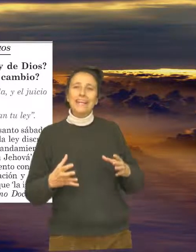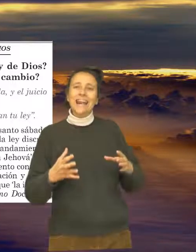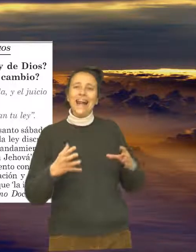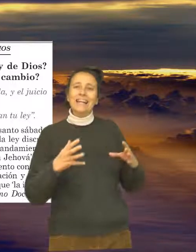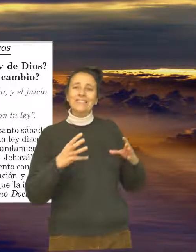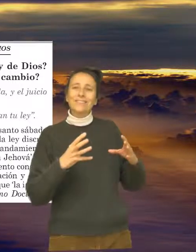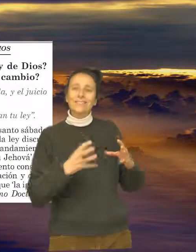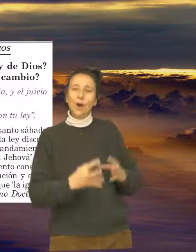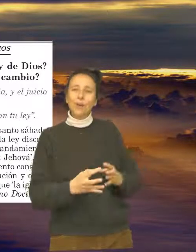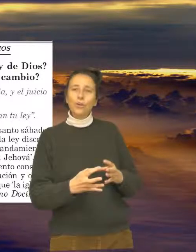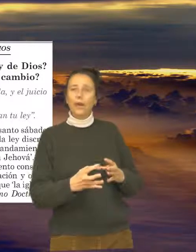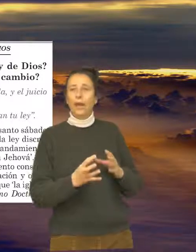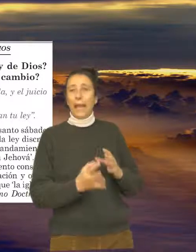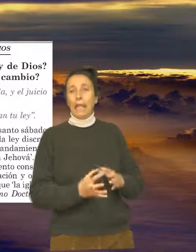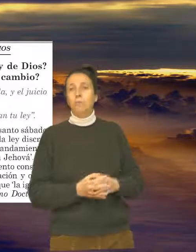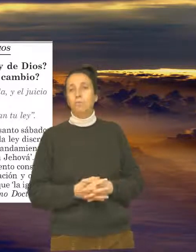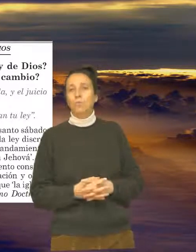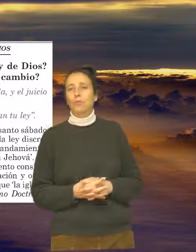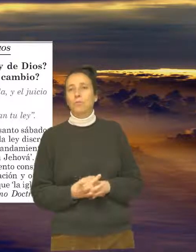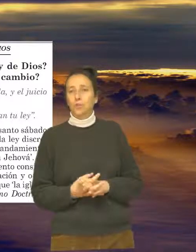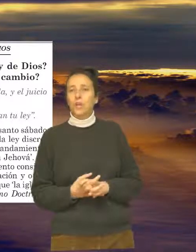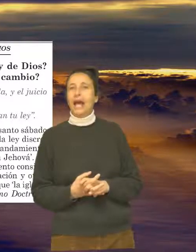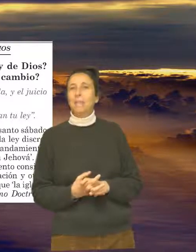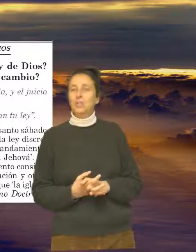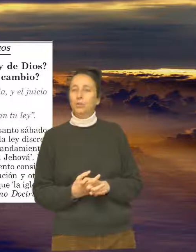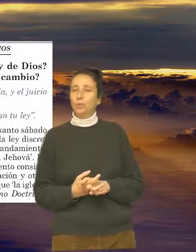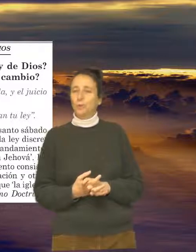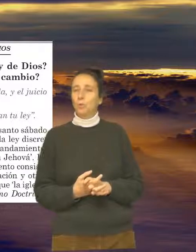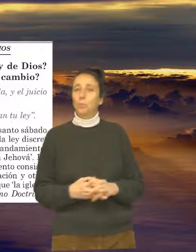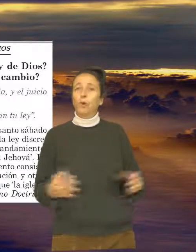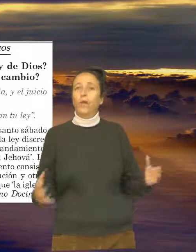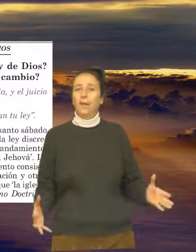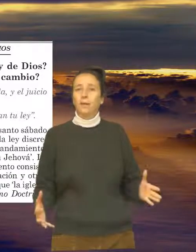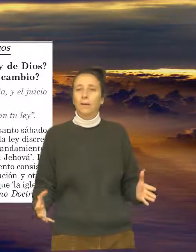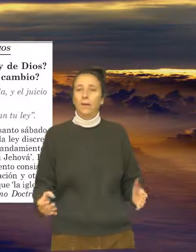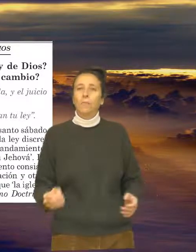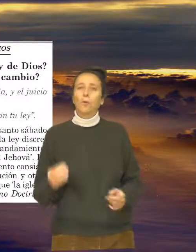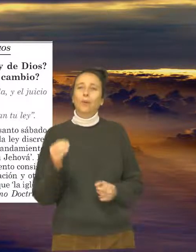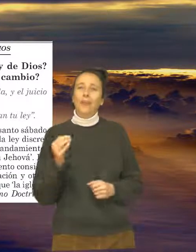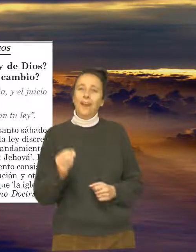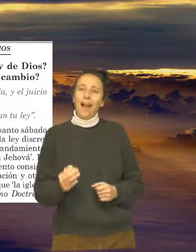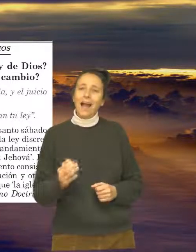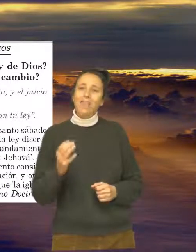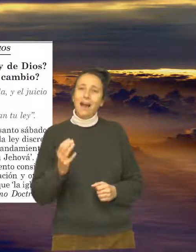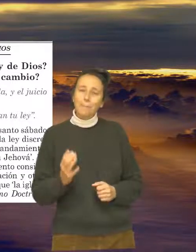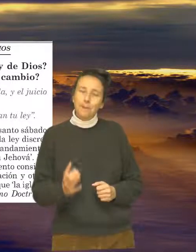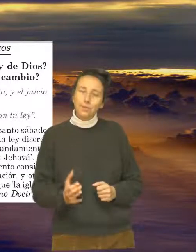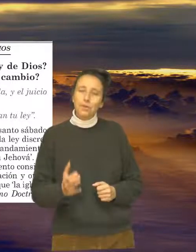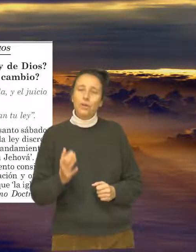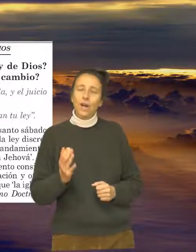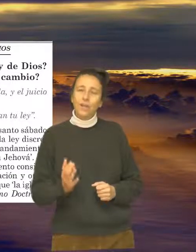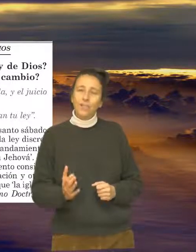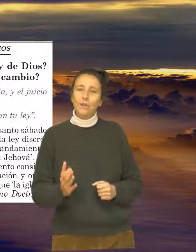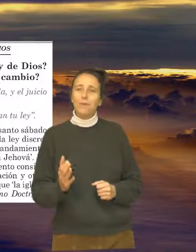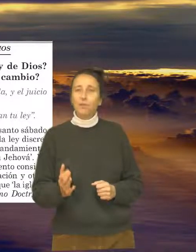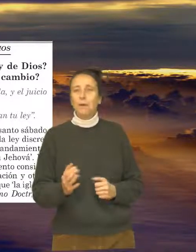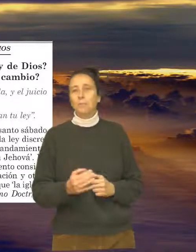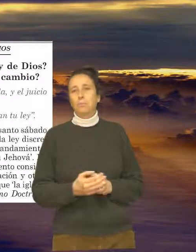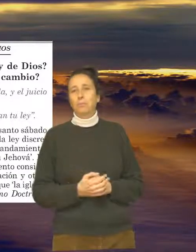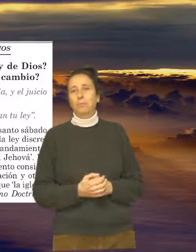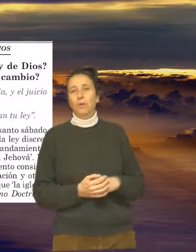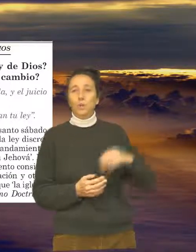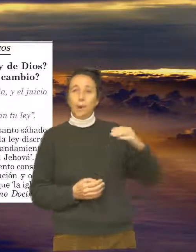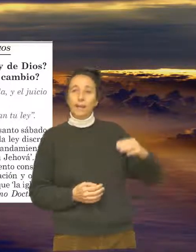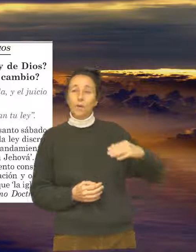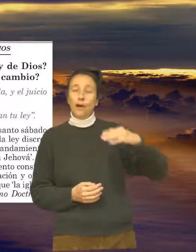una reacción en el pueblo de Dios al mismo tiempo. ¿Por qué? Porque cada persona debe